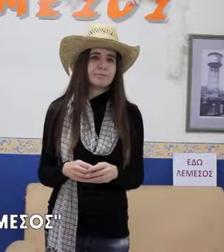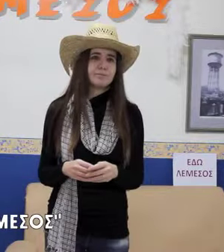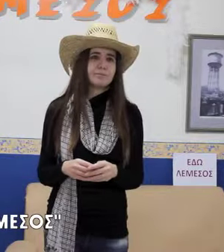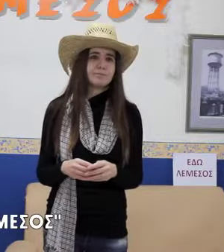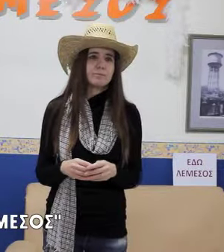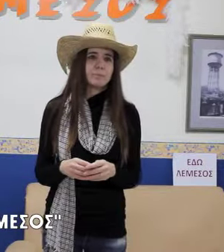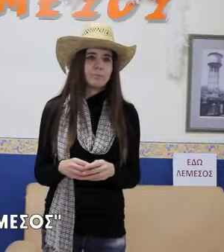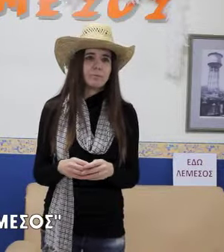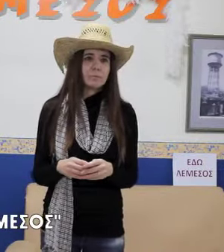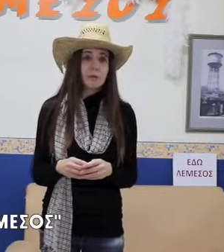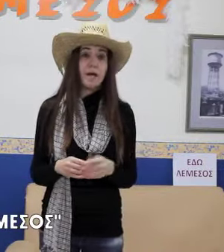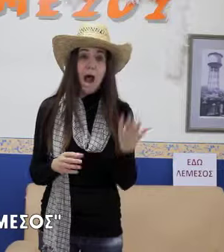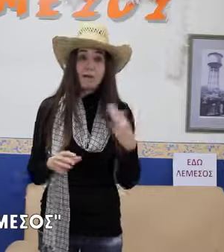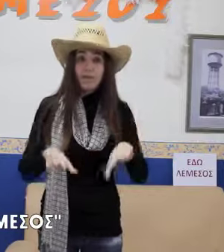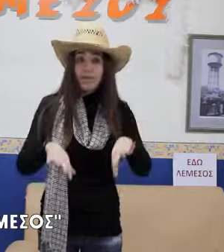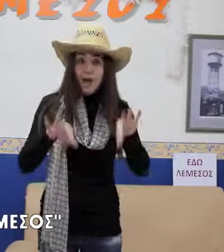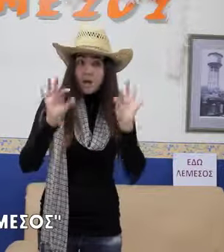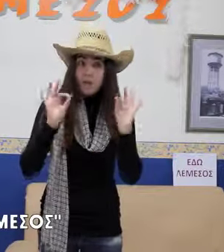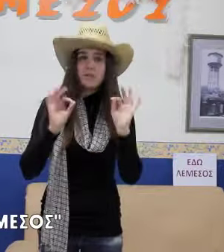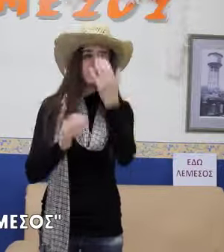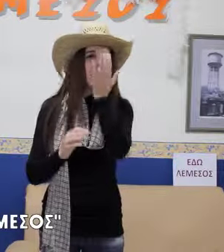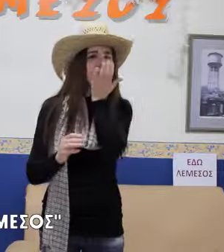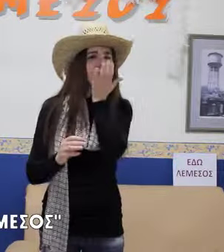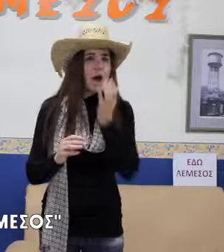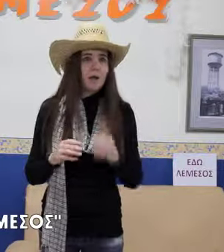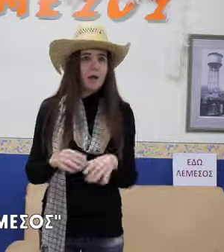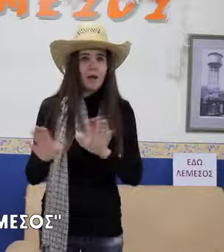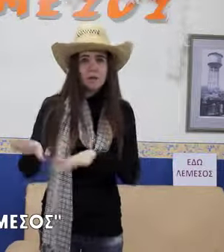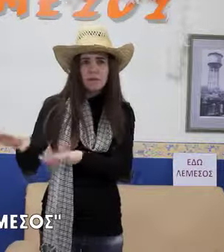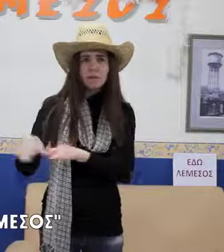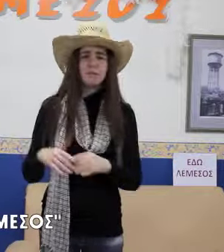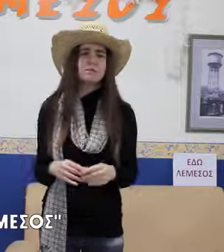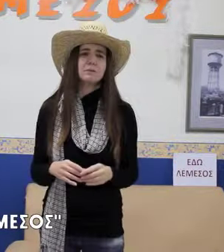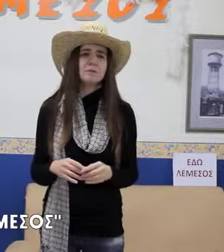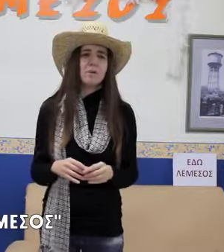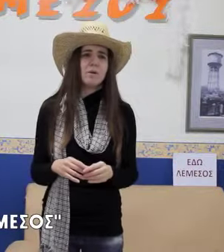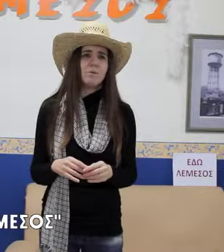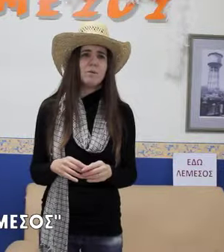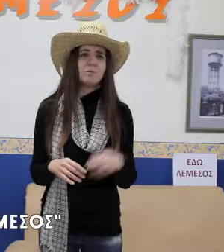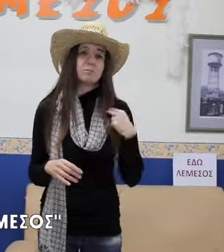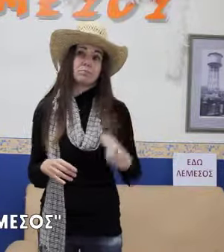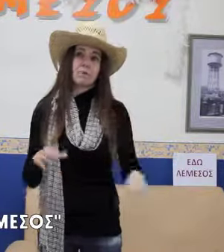Κατά τη διάρκεια της καρναβαλίστικης παρέλασης, ο Δήμος Λεμεσού